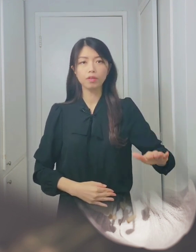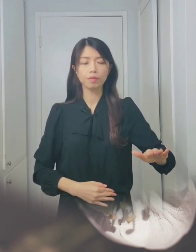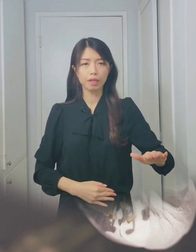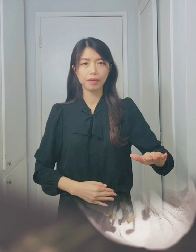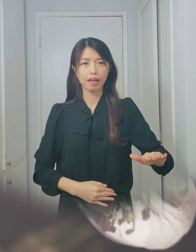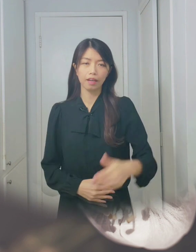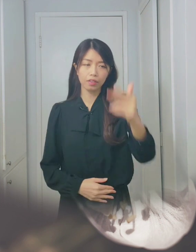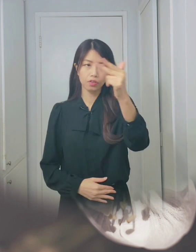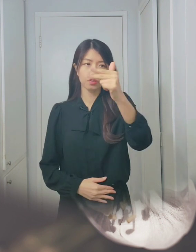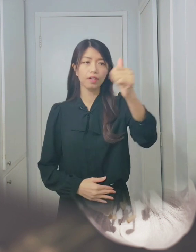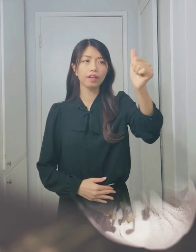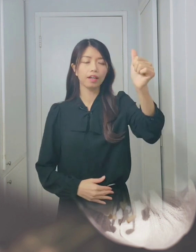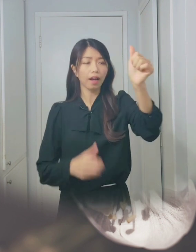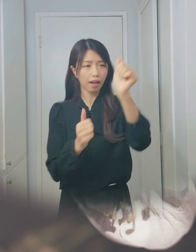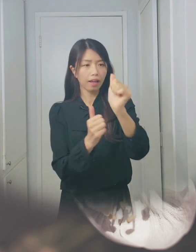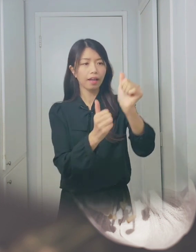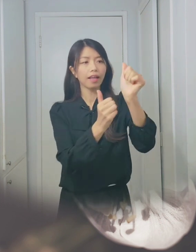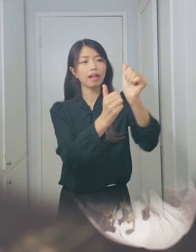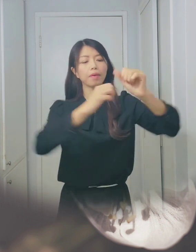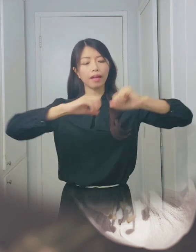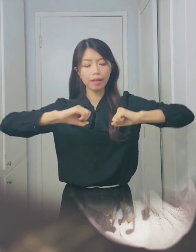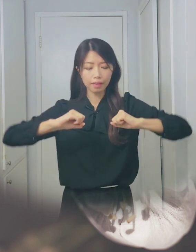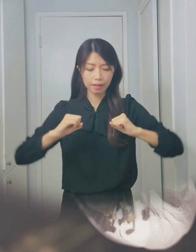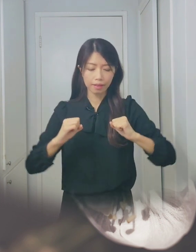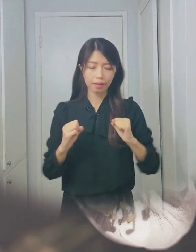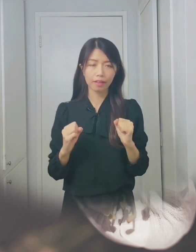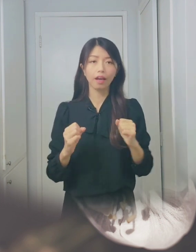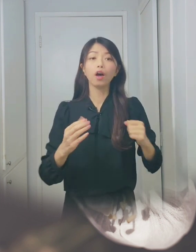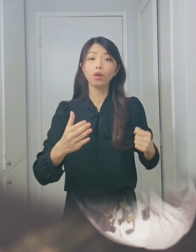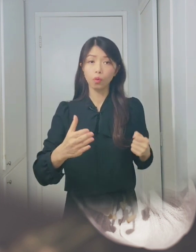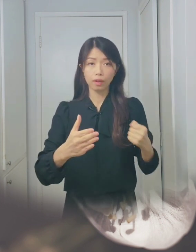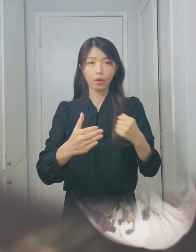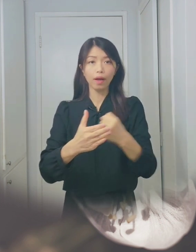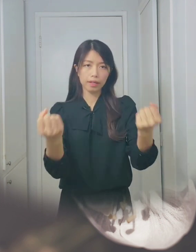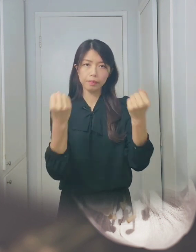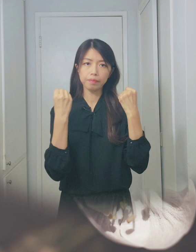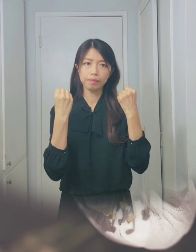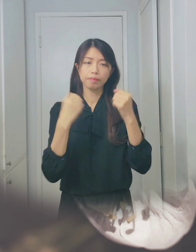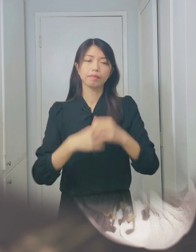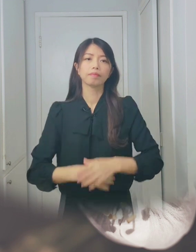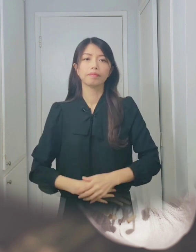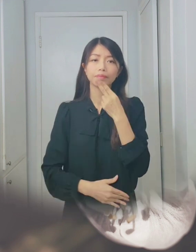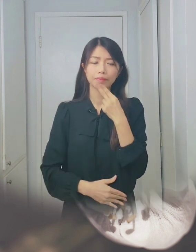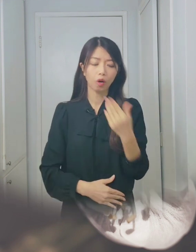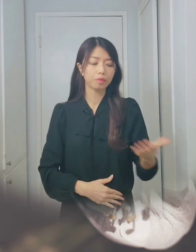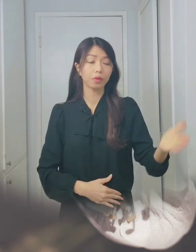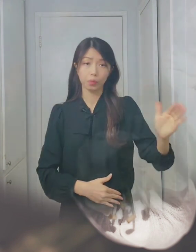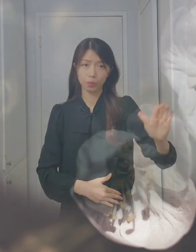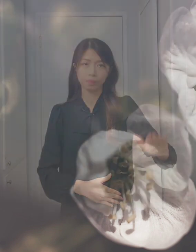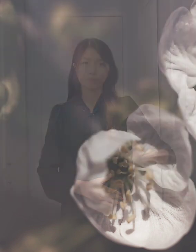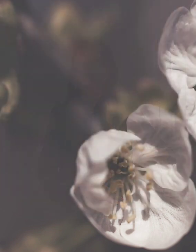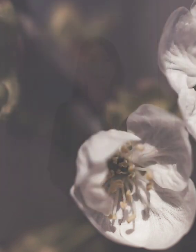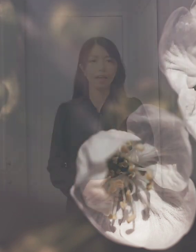수어 해주시면 됩니다. 주를 따를 만한 용기와 힘